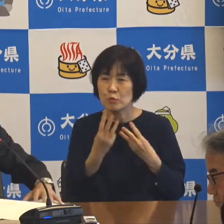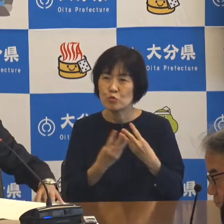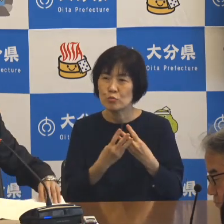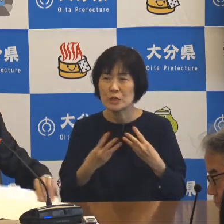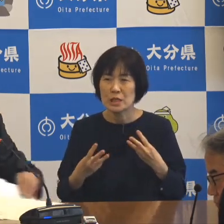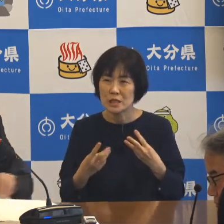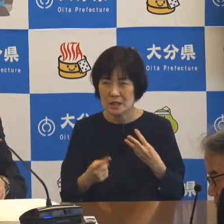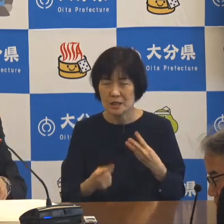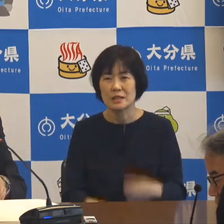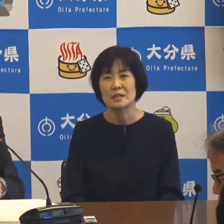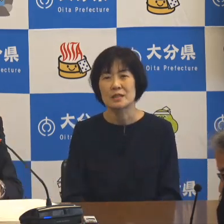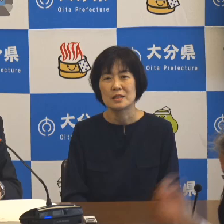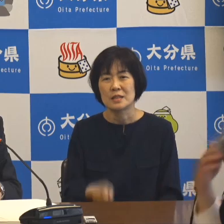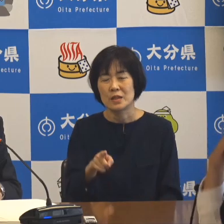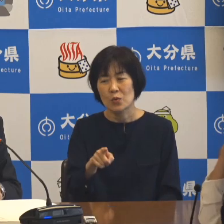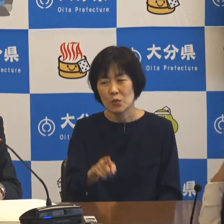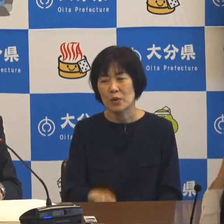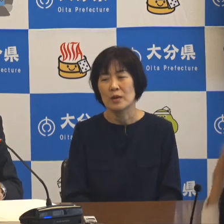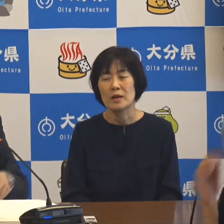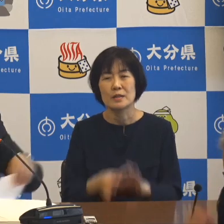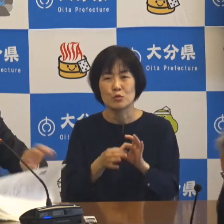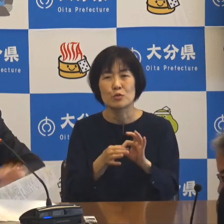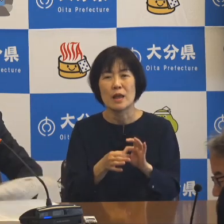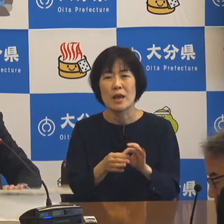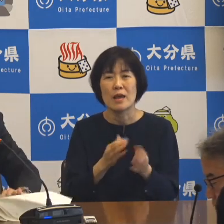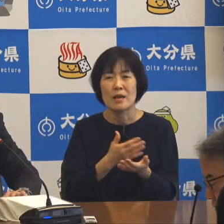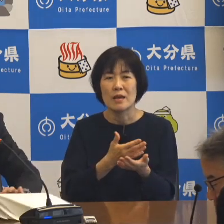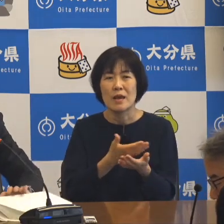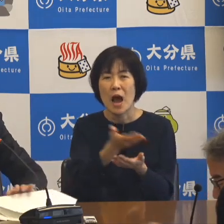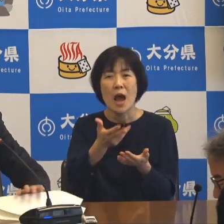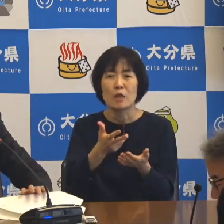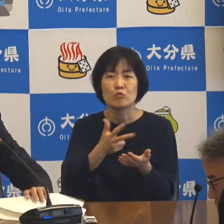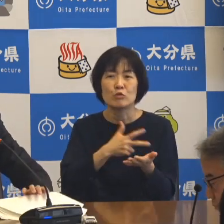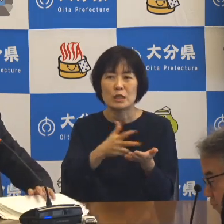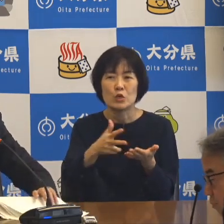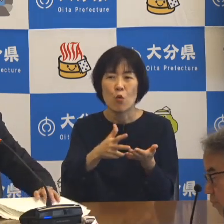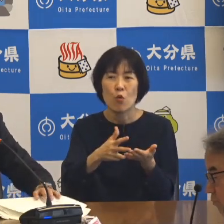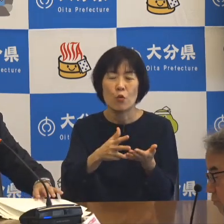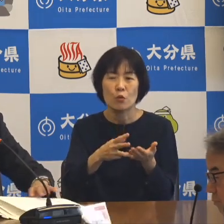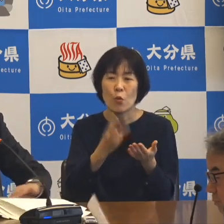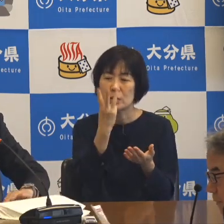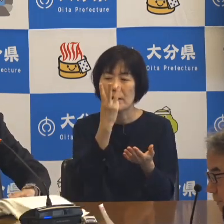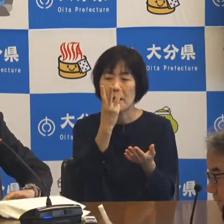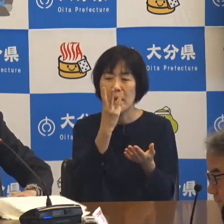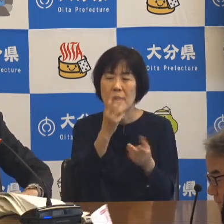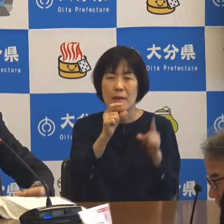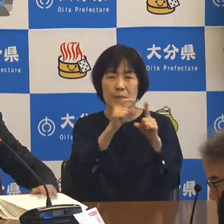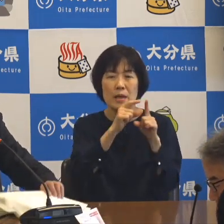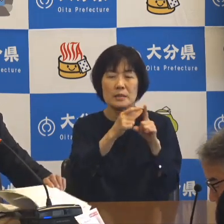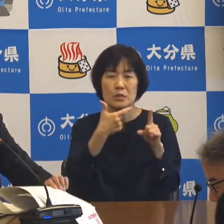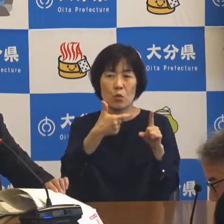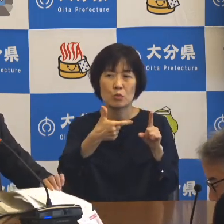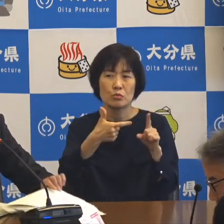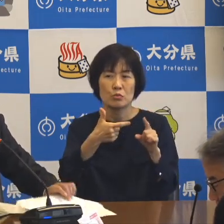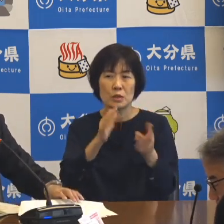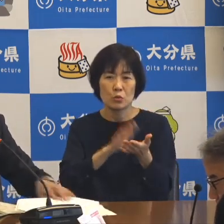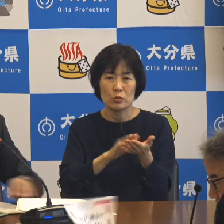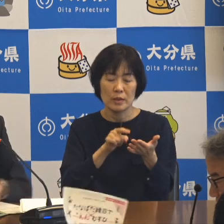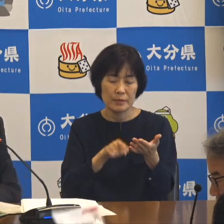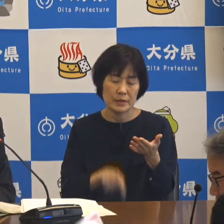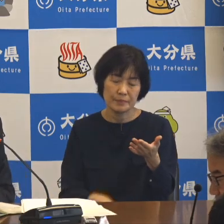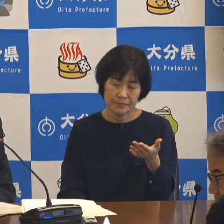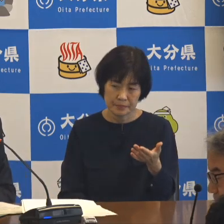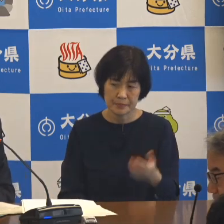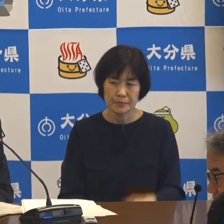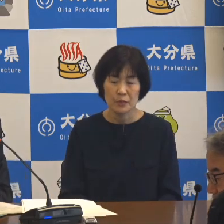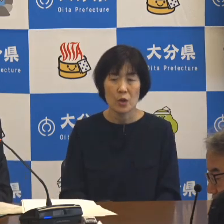取り組みでございます。配布資料のですね、3枚目6ページ目をご覧になっていただきたいと思います。これは去年